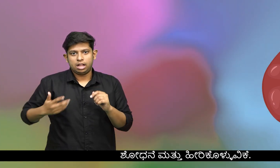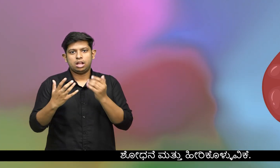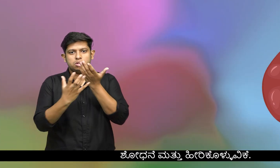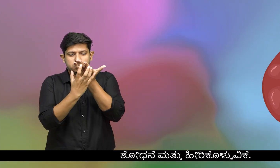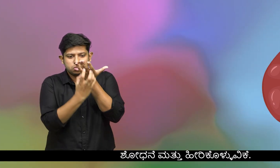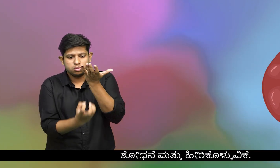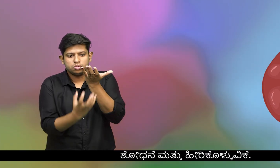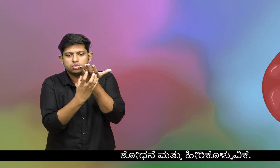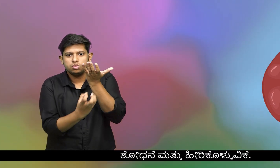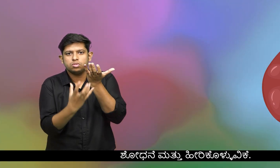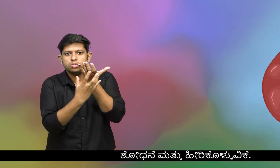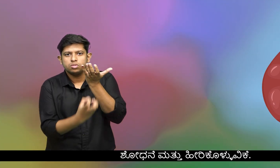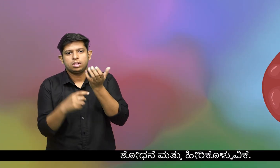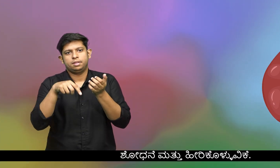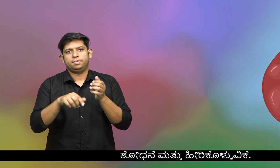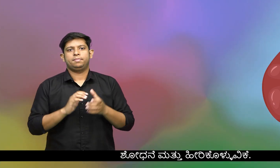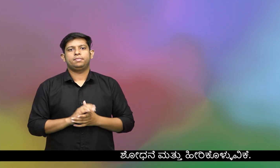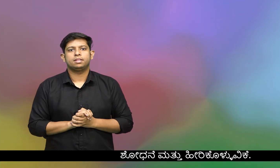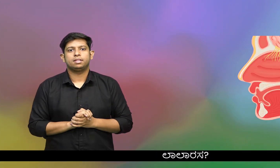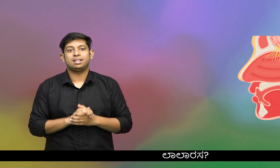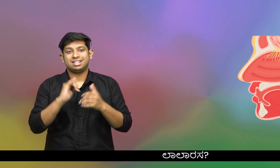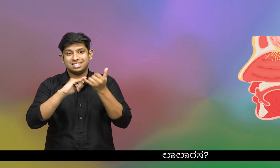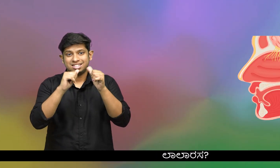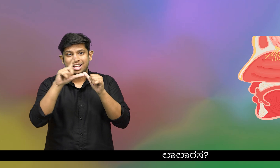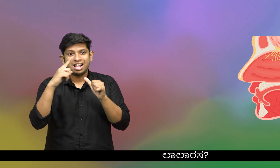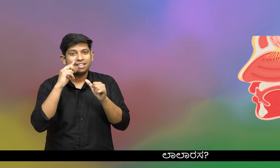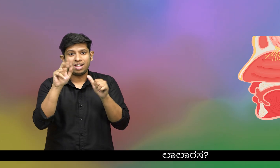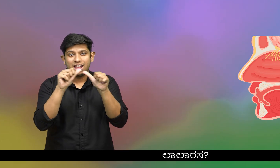ಶೋಧನೆ ಮತ್ತು ಹೀರಿಕೊಳ್ಳುವಿಕೆ, ಲಾಲಾರಸ,